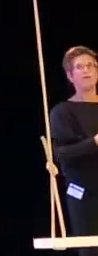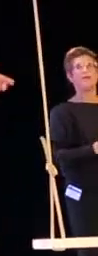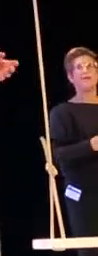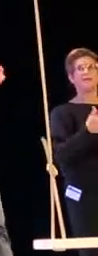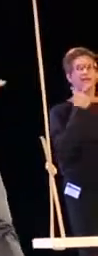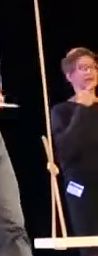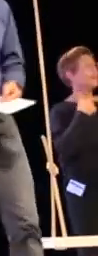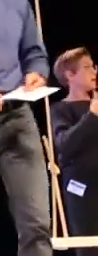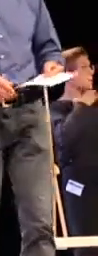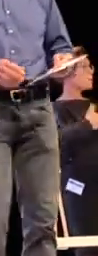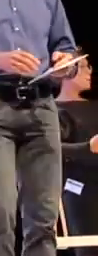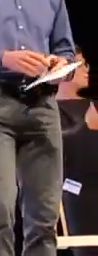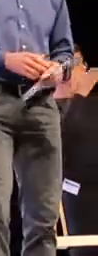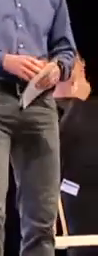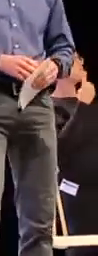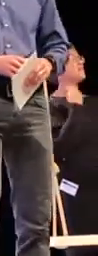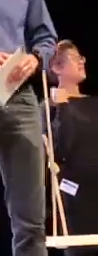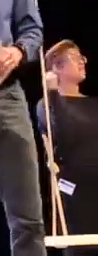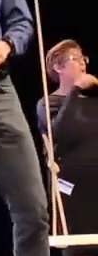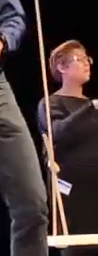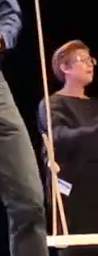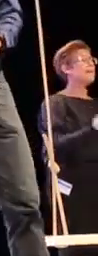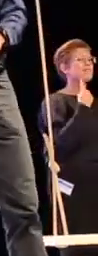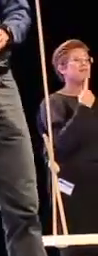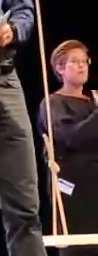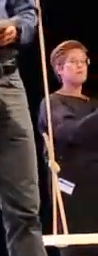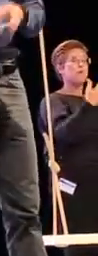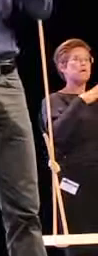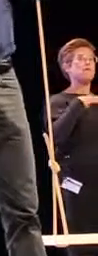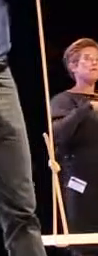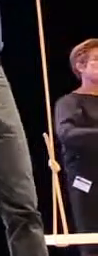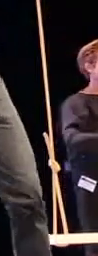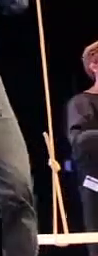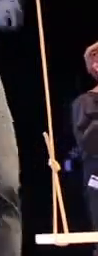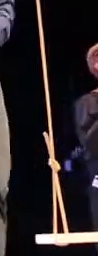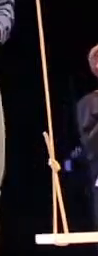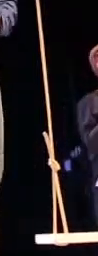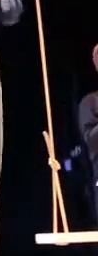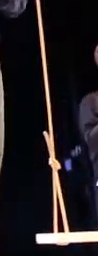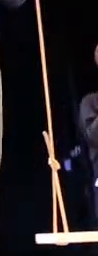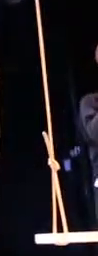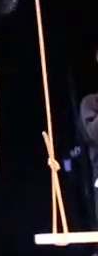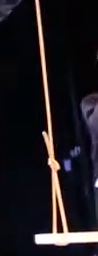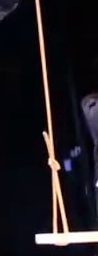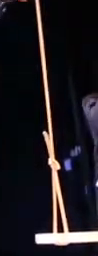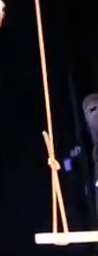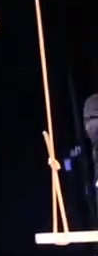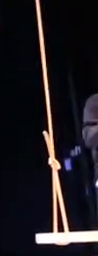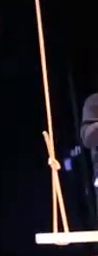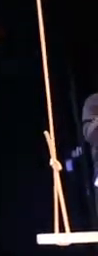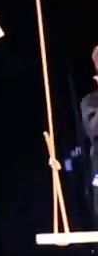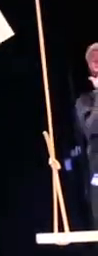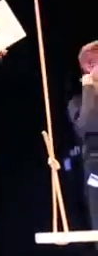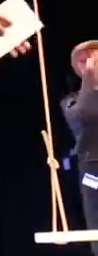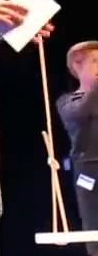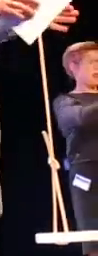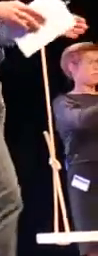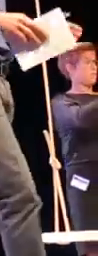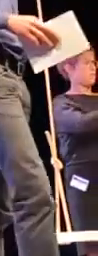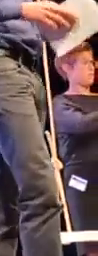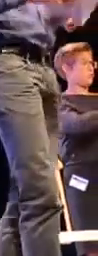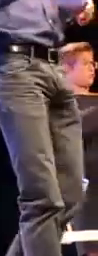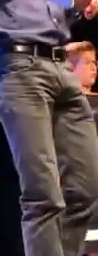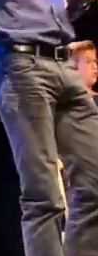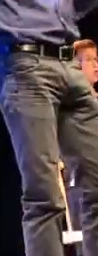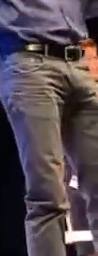god morgon allihopa. Fantastiskt att vara här och fantastiskt att det är så många här. Jag ska börja med att ursäkta mig och säga att jag precis landat från New York. Om jag